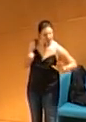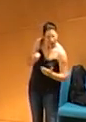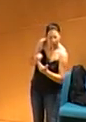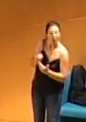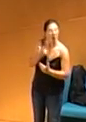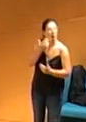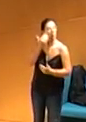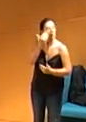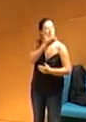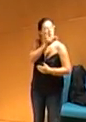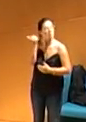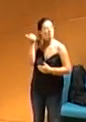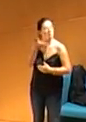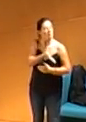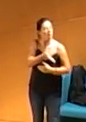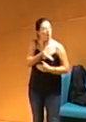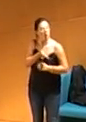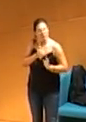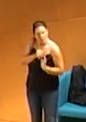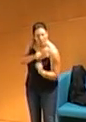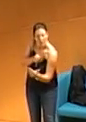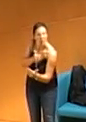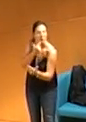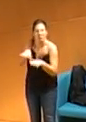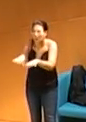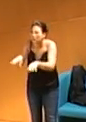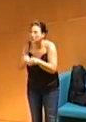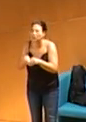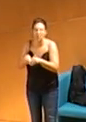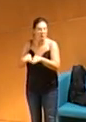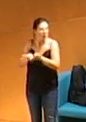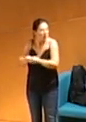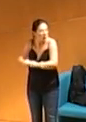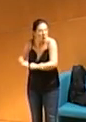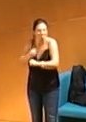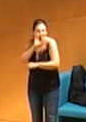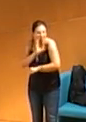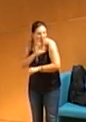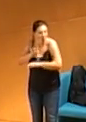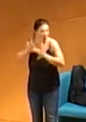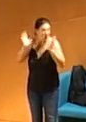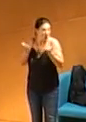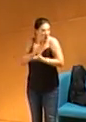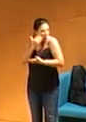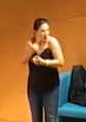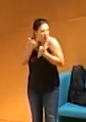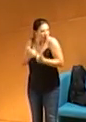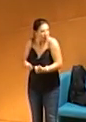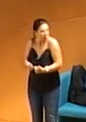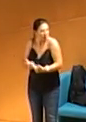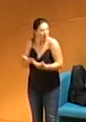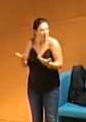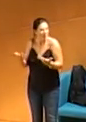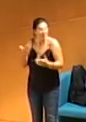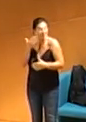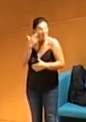et ce que sont les parents. Et je crois que c'est qu'à partir de la connaissance de l'autre qu'on peut reconnaître